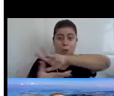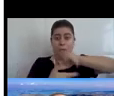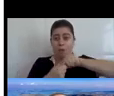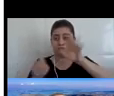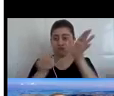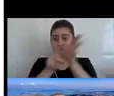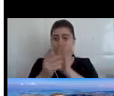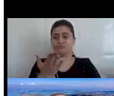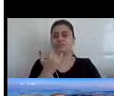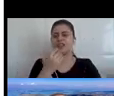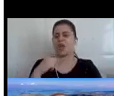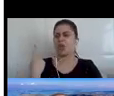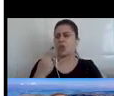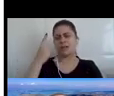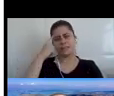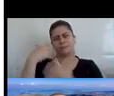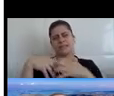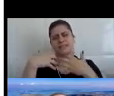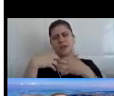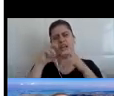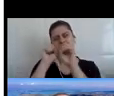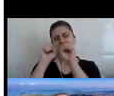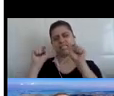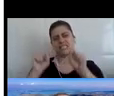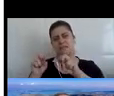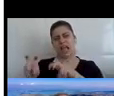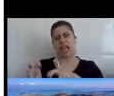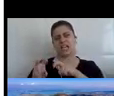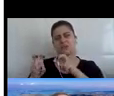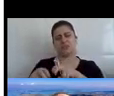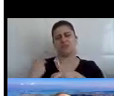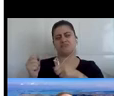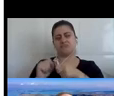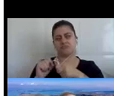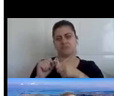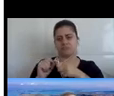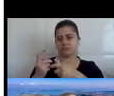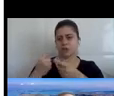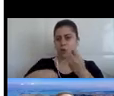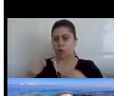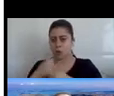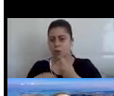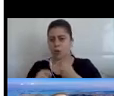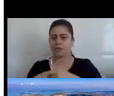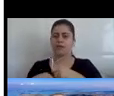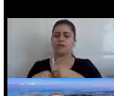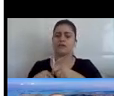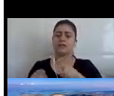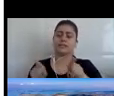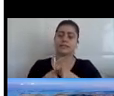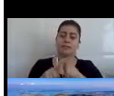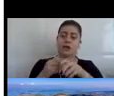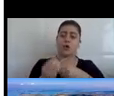o que a gente questiona, o que sistemas agrícolas pressupõem em termos de condições econômicas, tanto da agricultura e como que eles vão